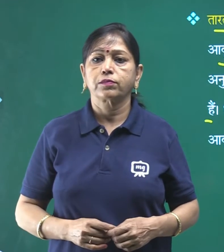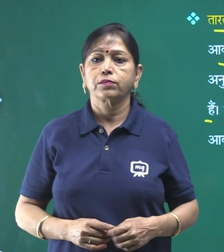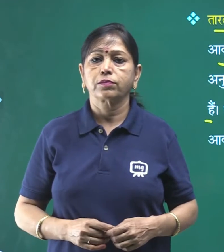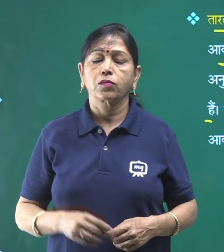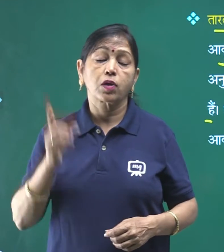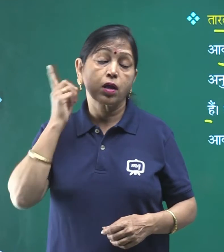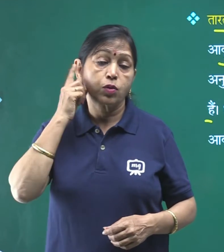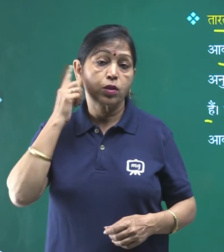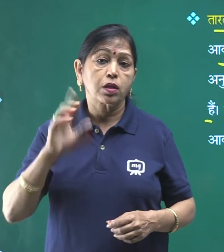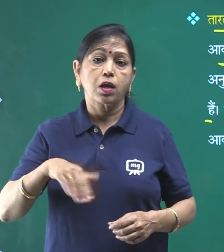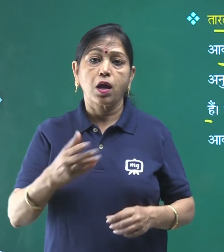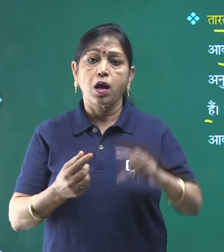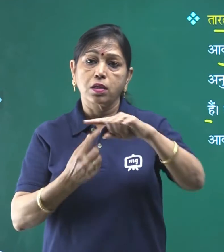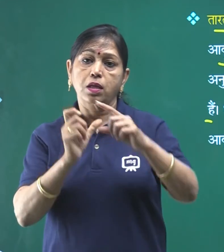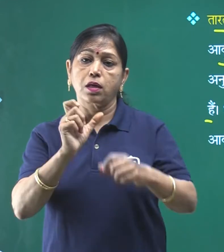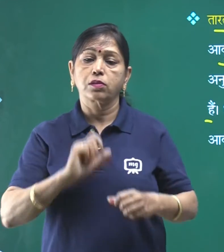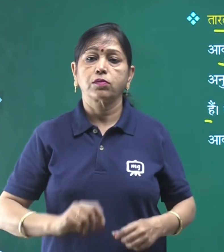ध्वनि का तारत्व